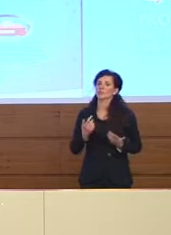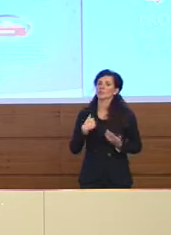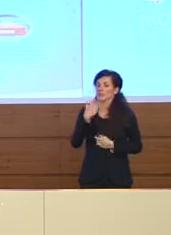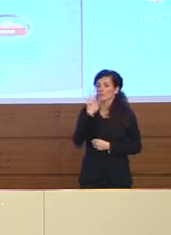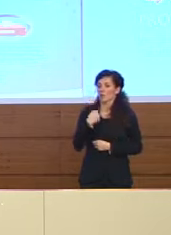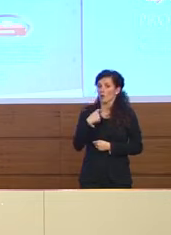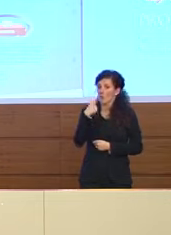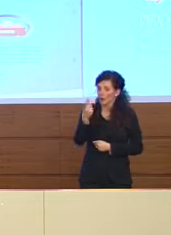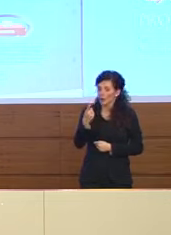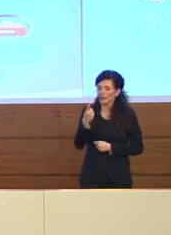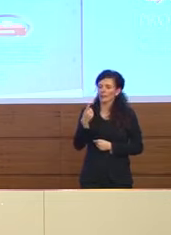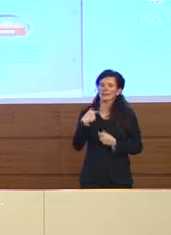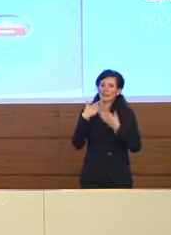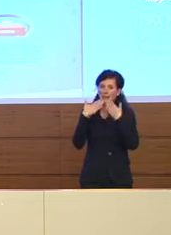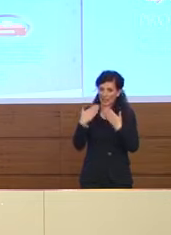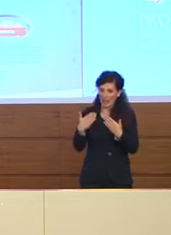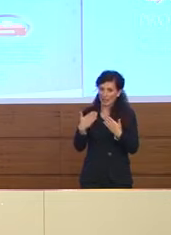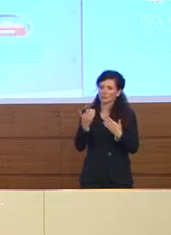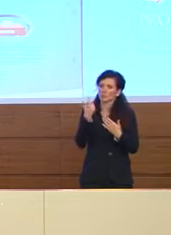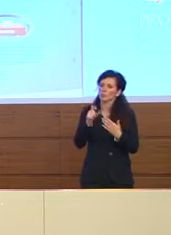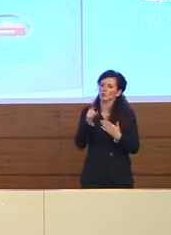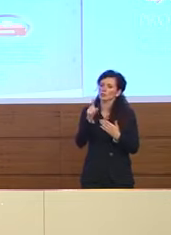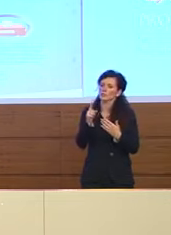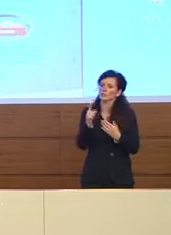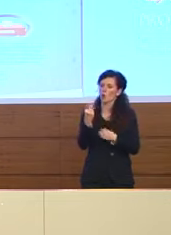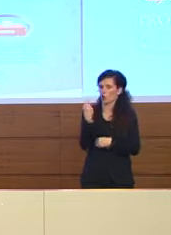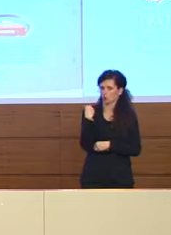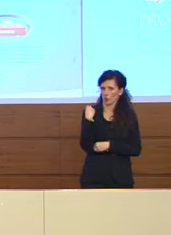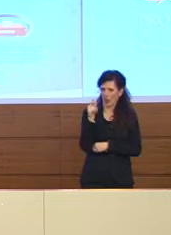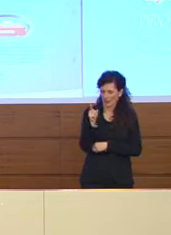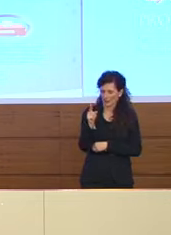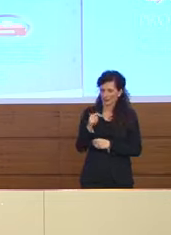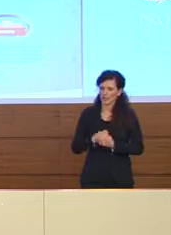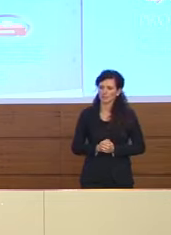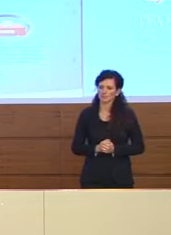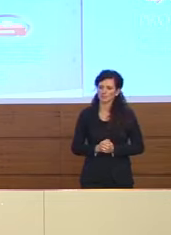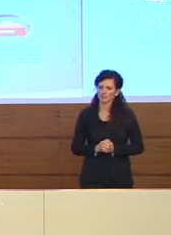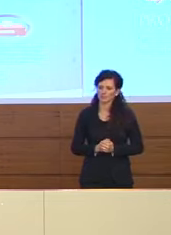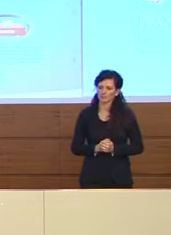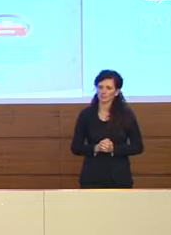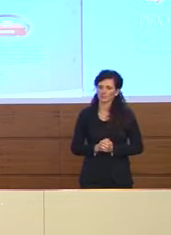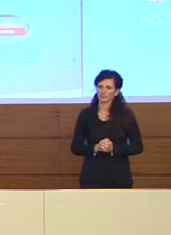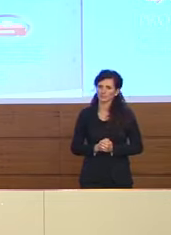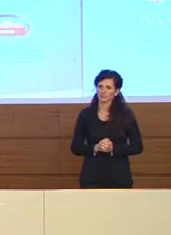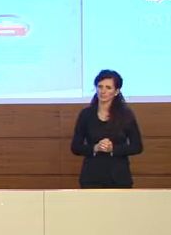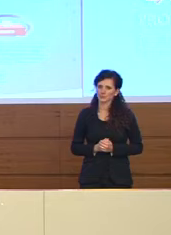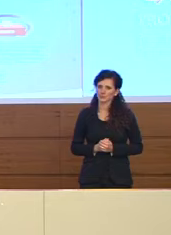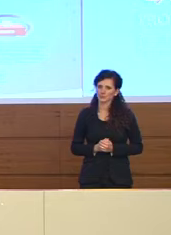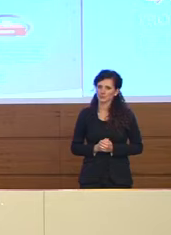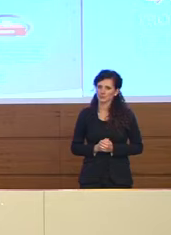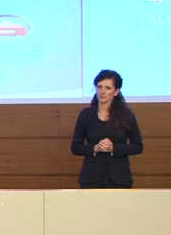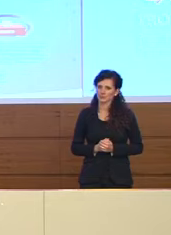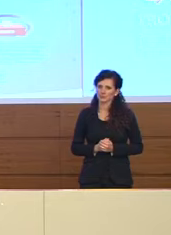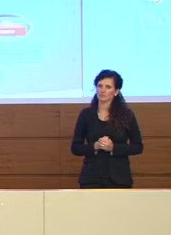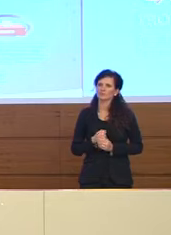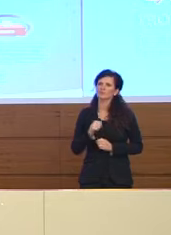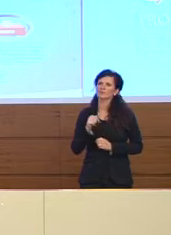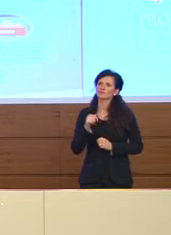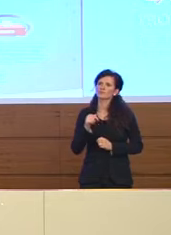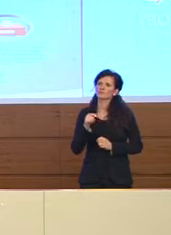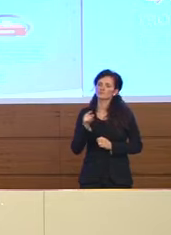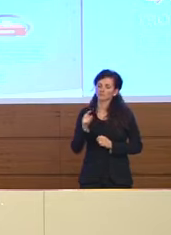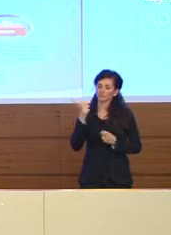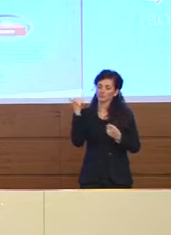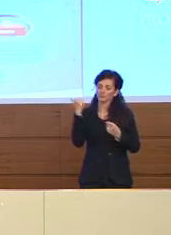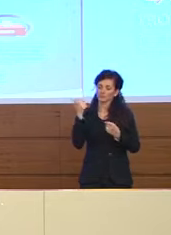per aver formulato la domanda la prima considerazione che i